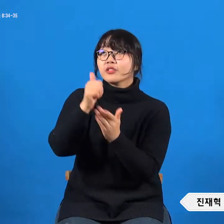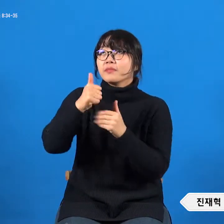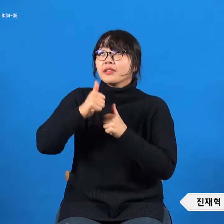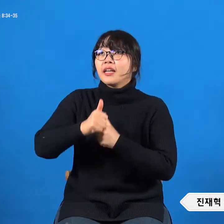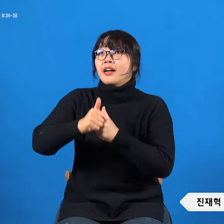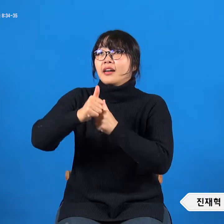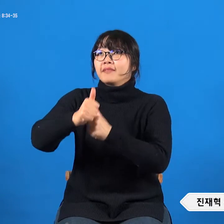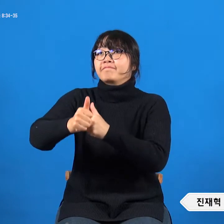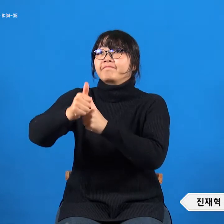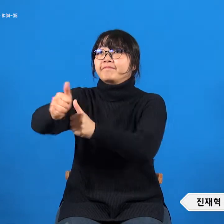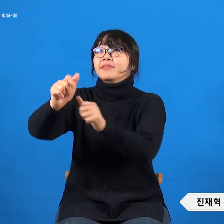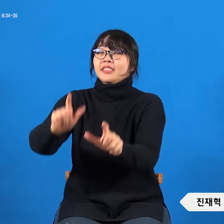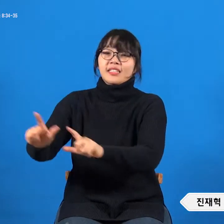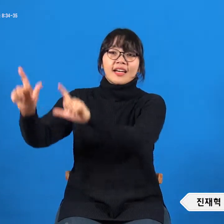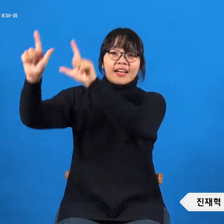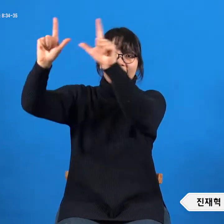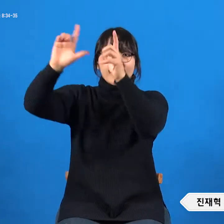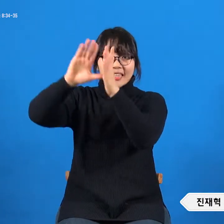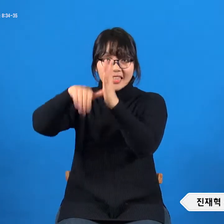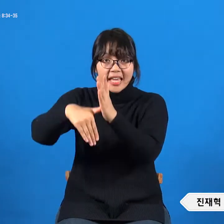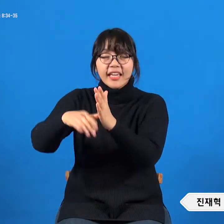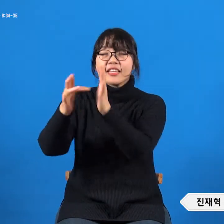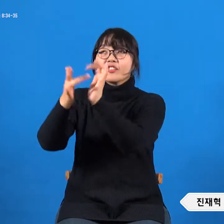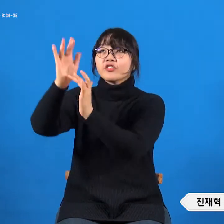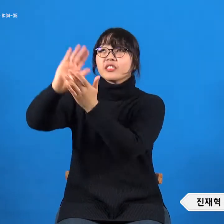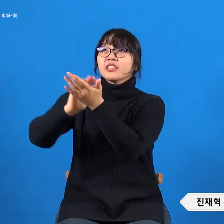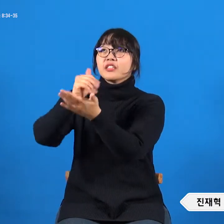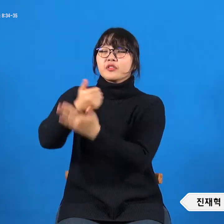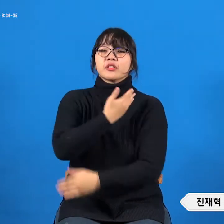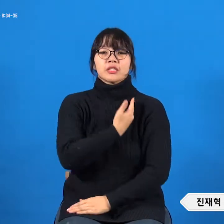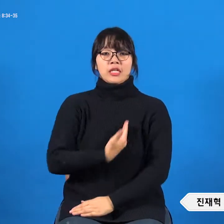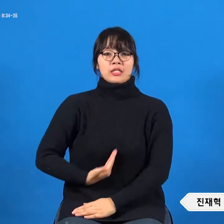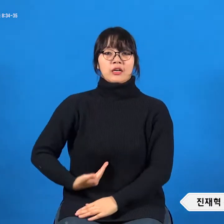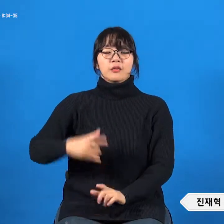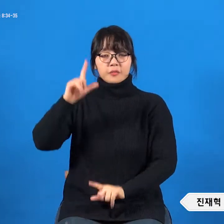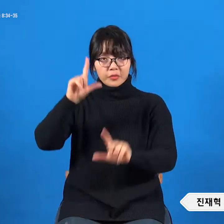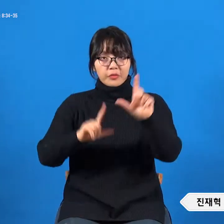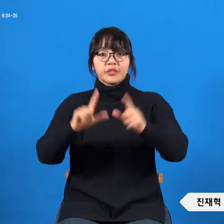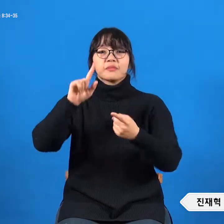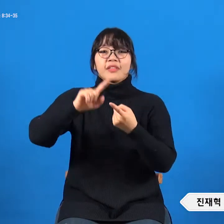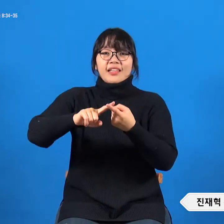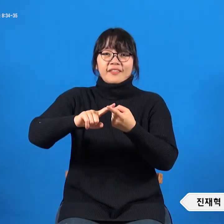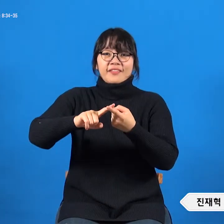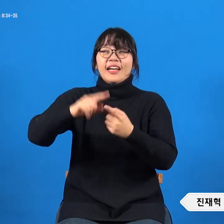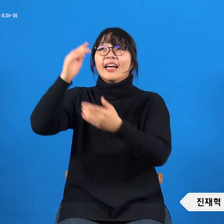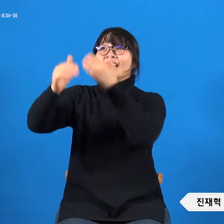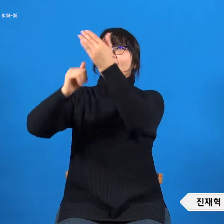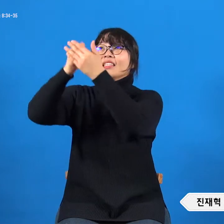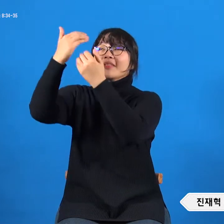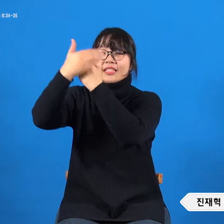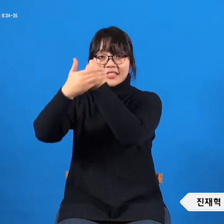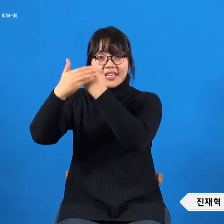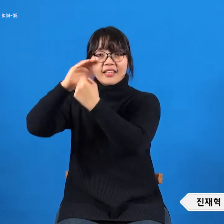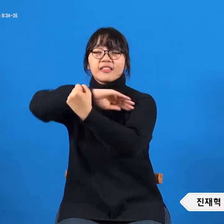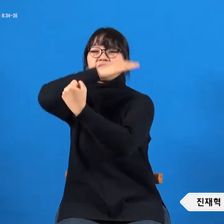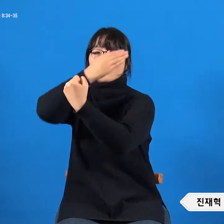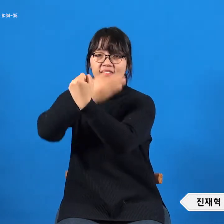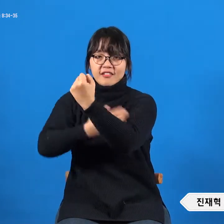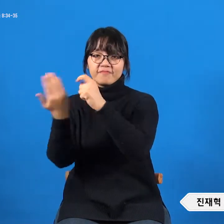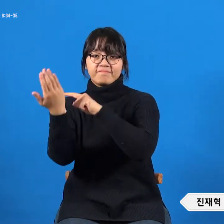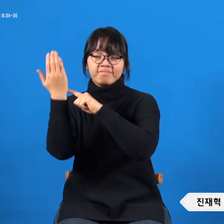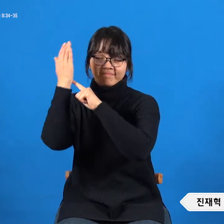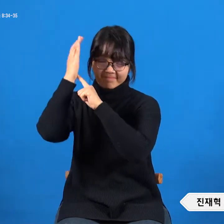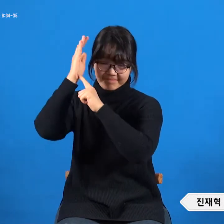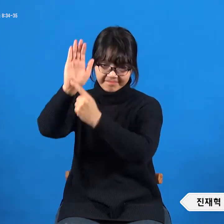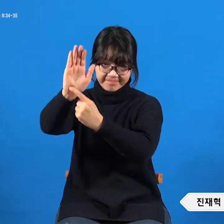생명이 있음을, 거기에 그리스도의 제자의 삶에 하나님의 역사와 하나님의 능력이 있음을